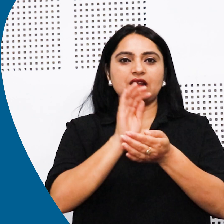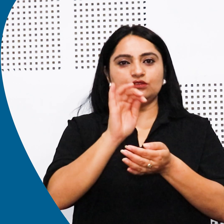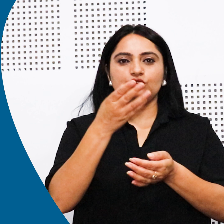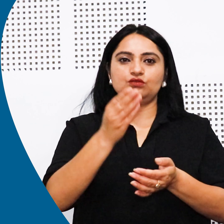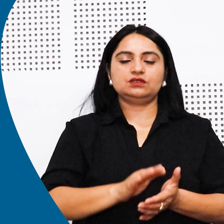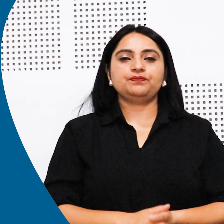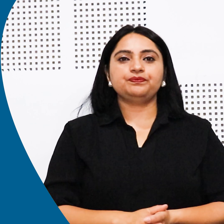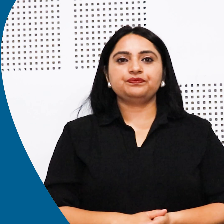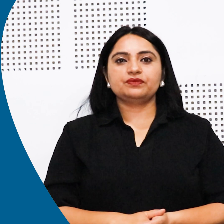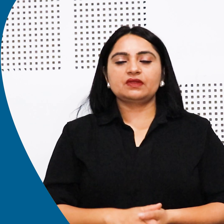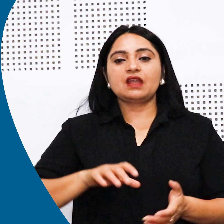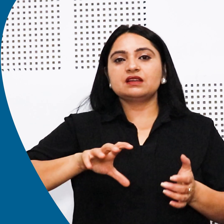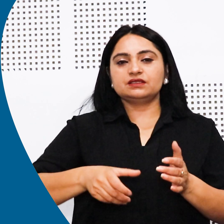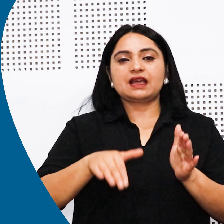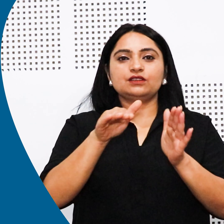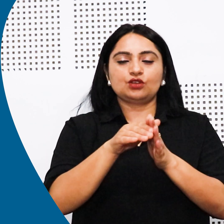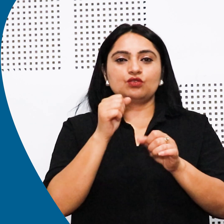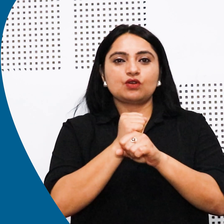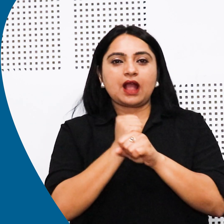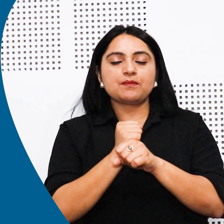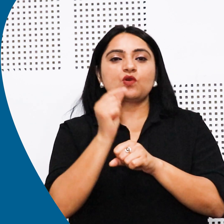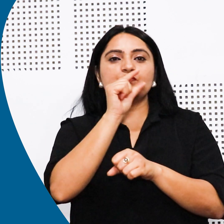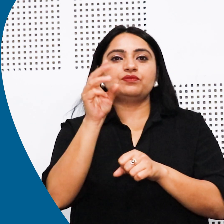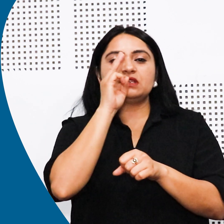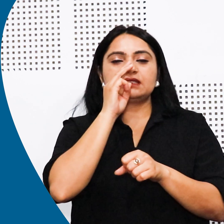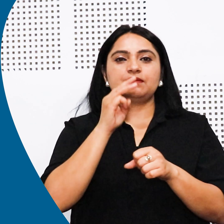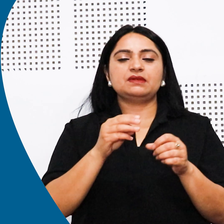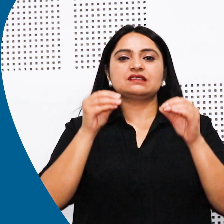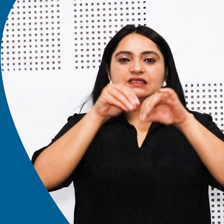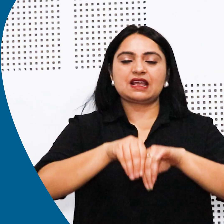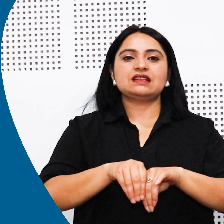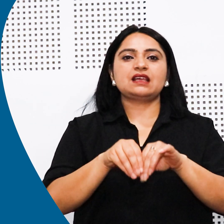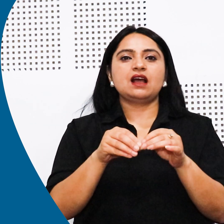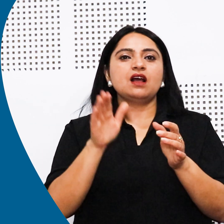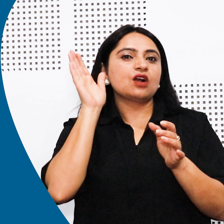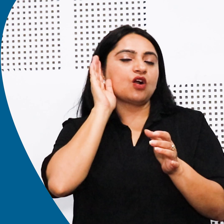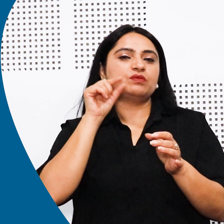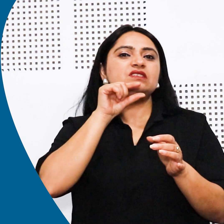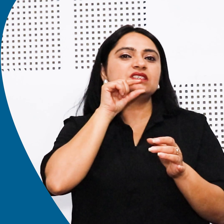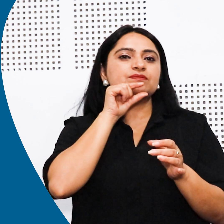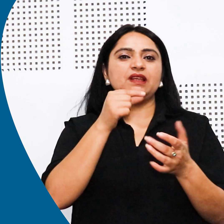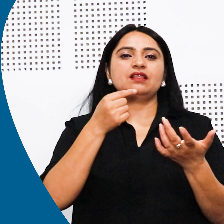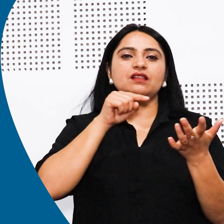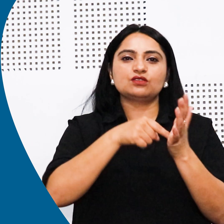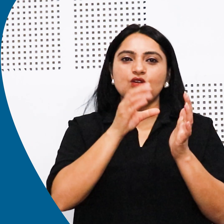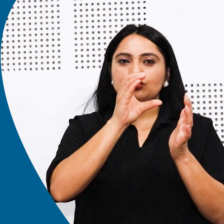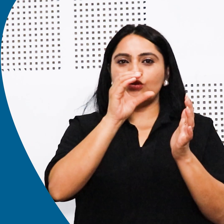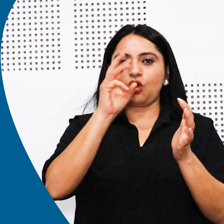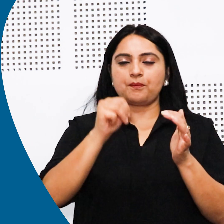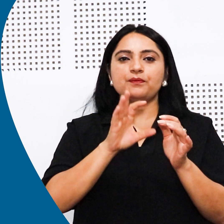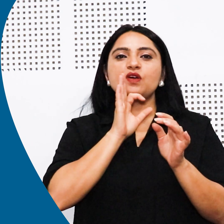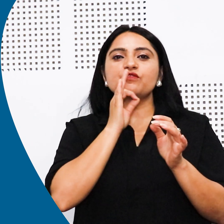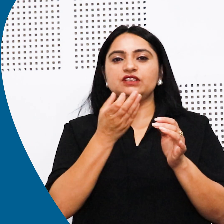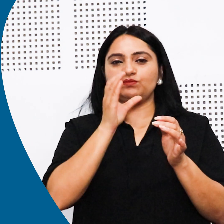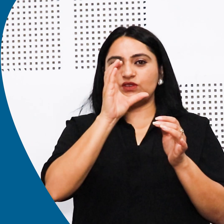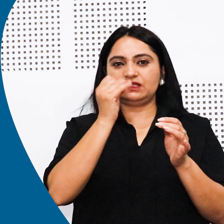राख्न सक्नुहुन्छ। स्थानीय तहको काम कारबाहीका बारेमा साझा खबर @gmail.com, हाम्रो फेसबुक पेज